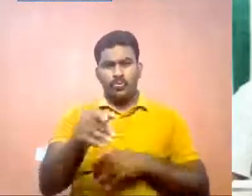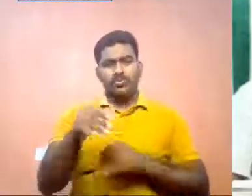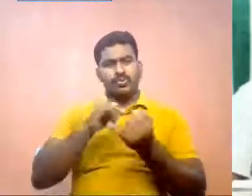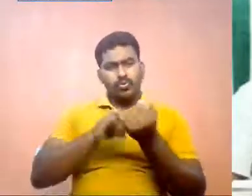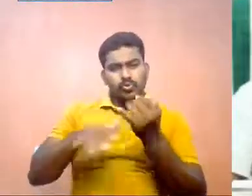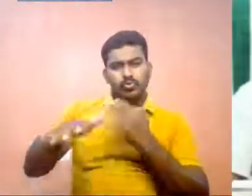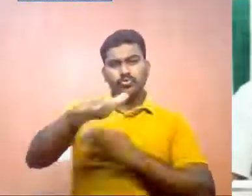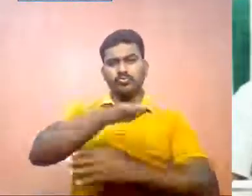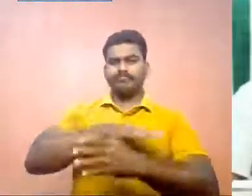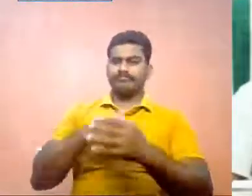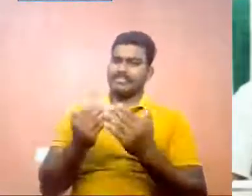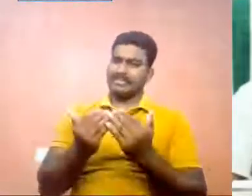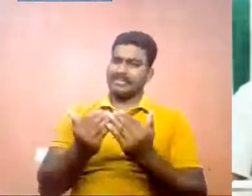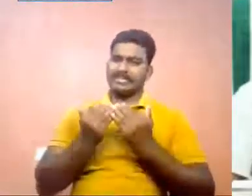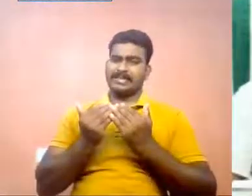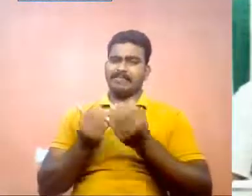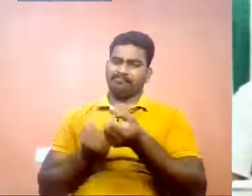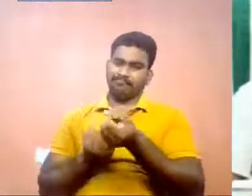സംരക്ഷണത്തിന് വേണ്ടിയാണ്.